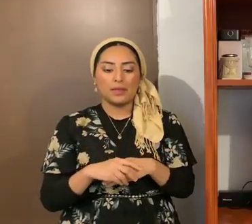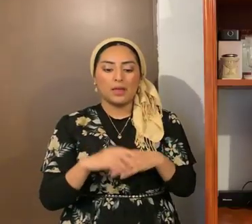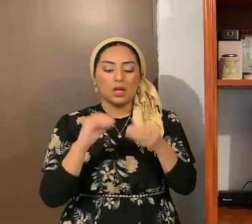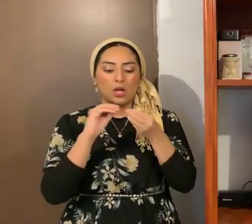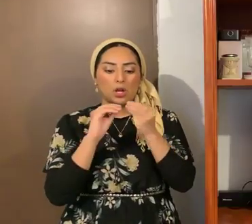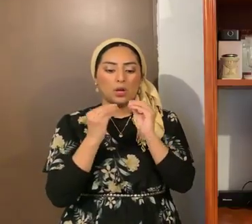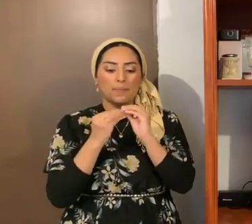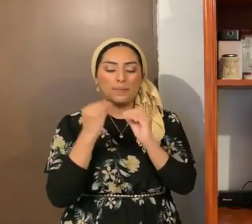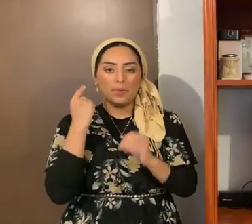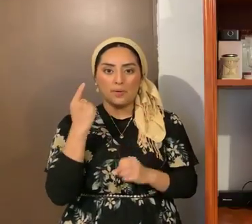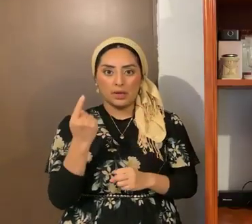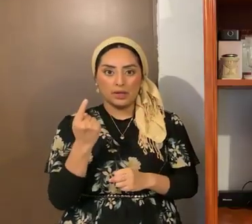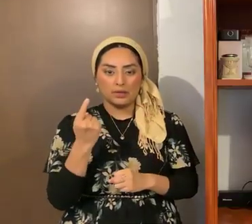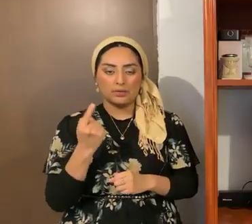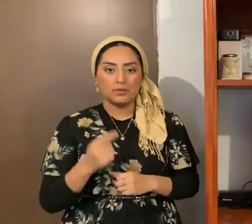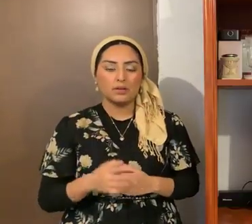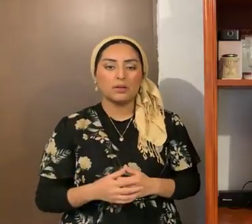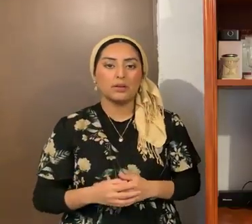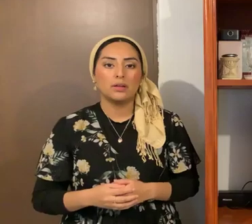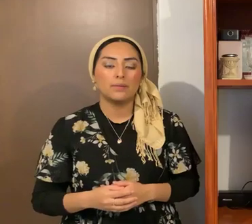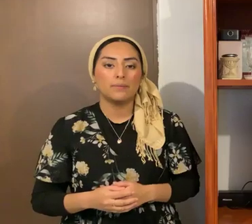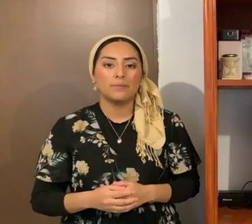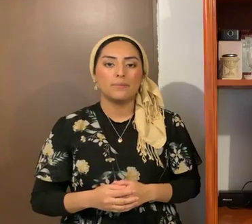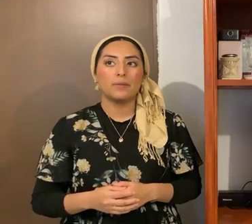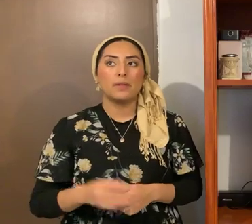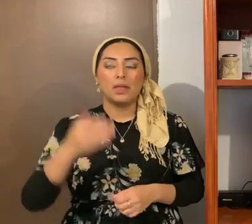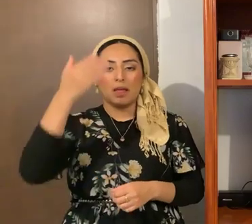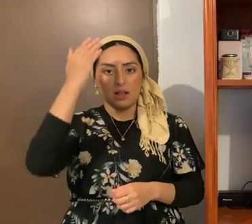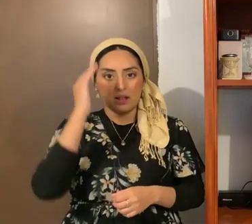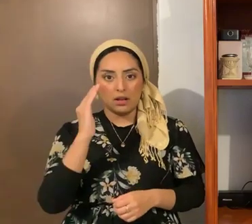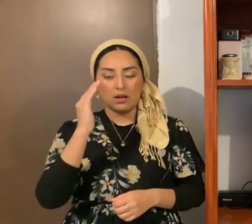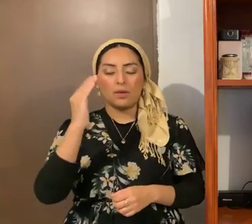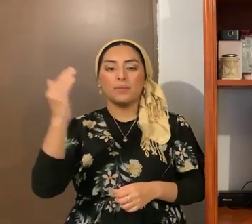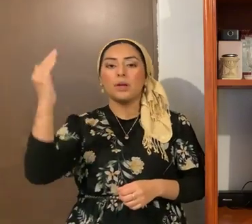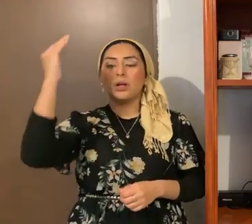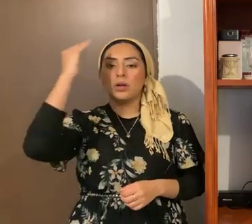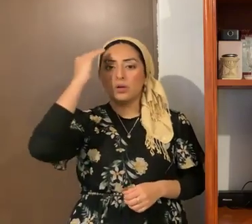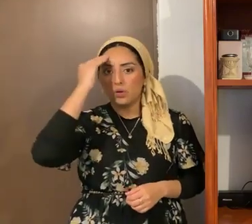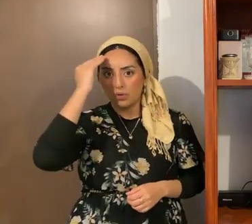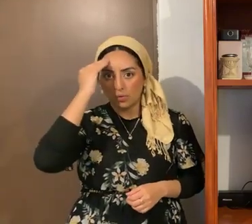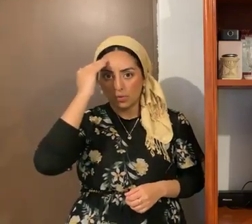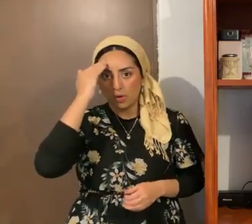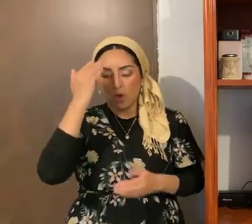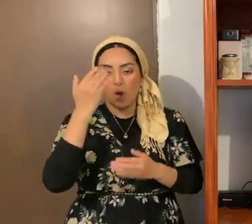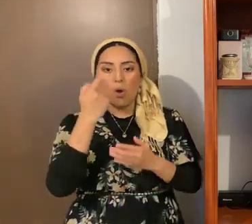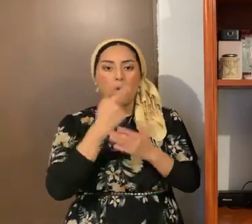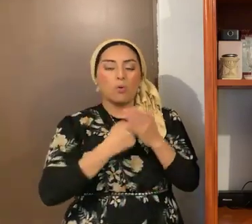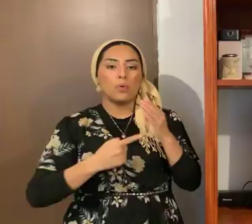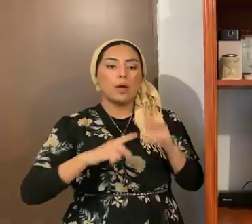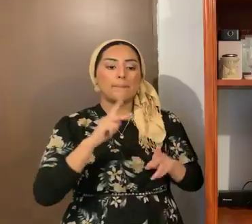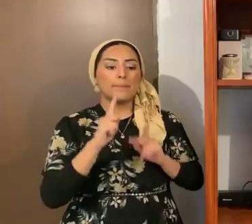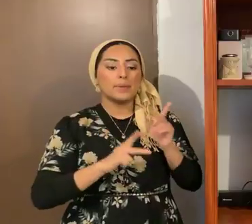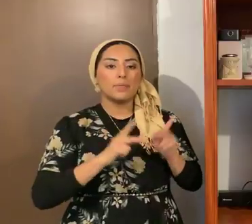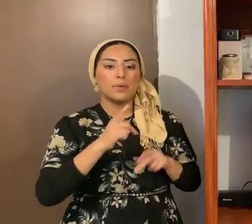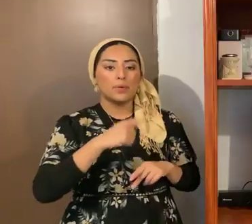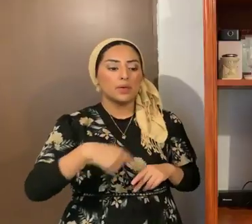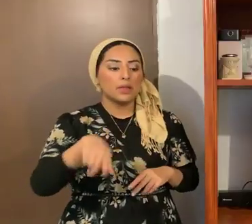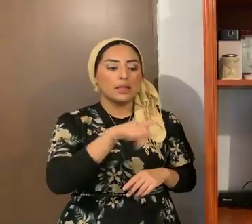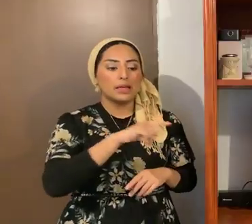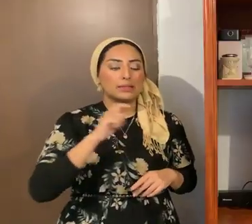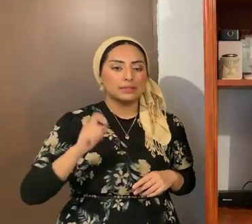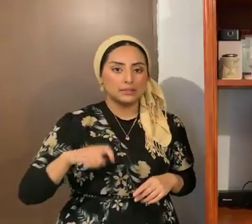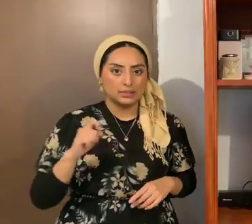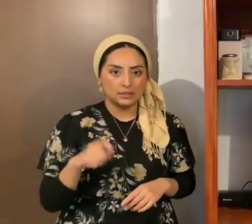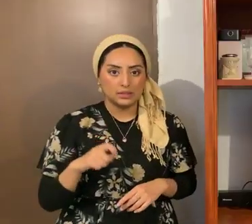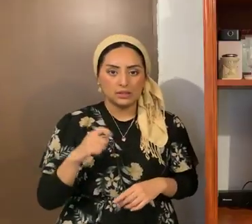Número 1. Elohim sabe lo que su pueblo necesita.